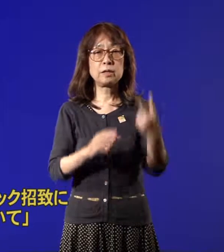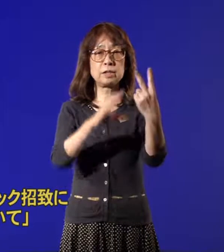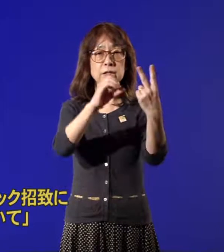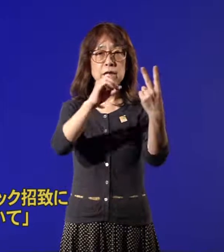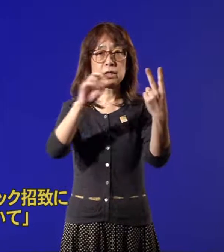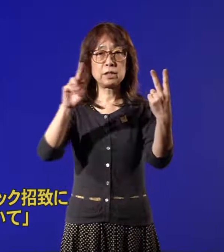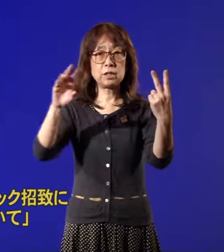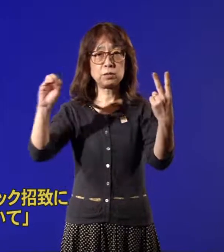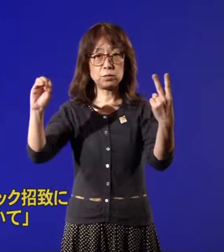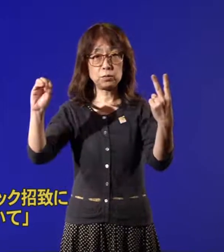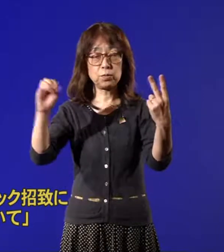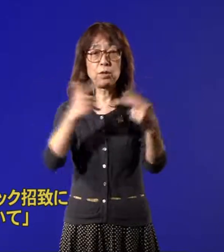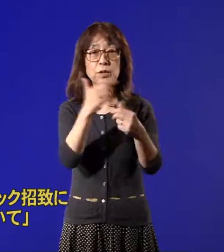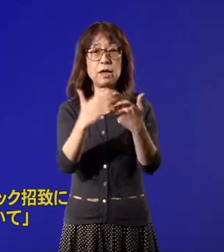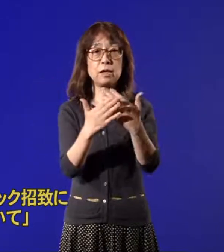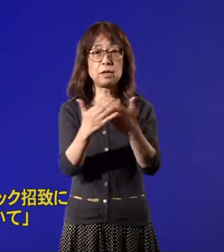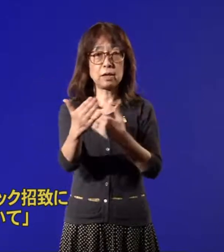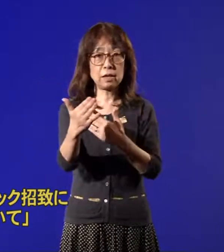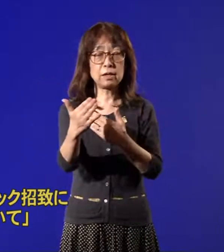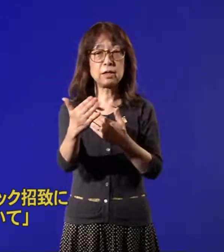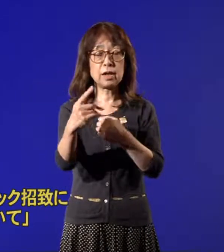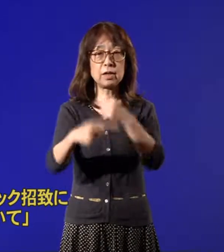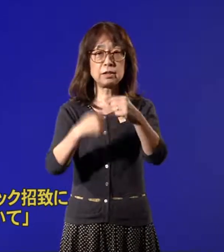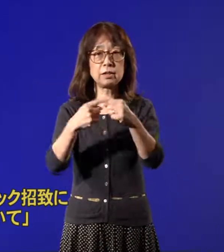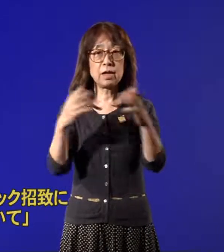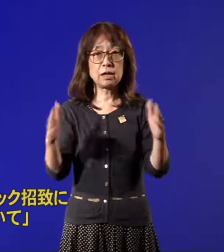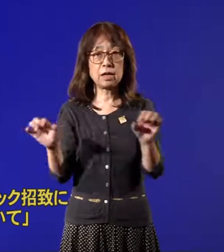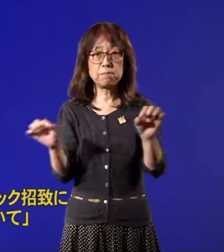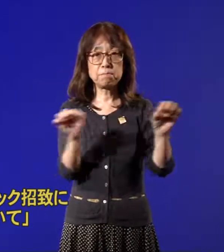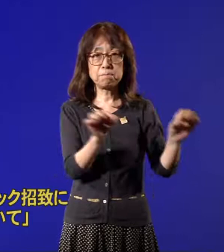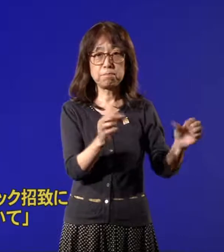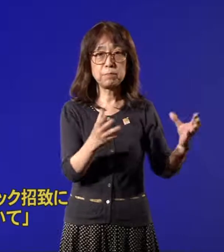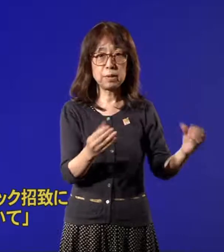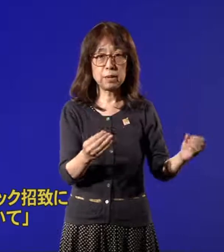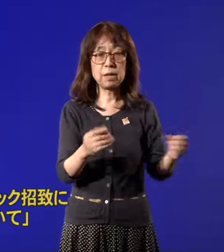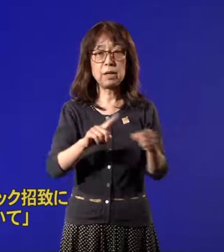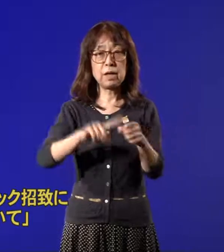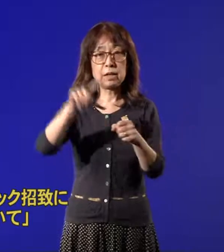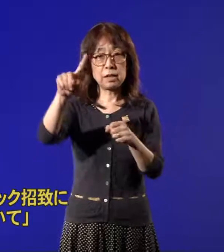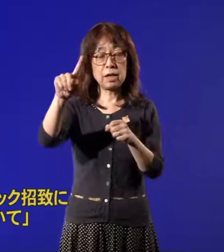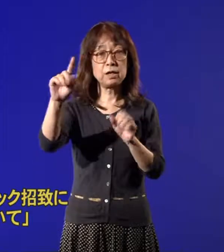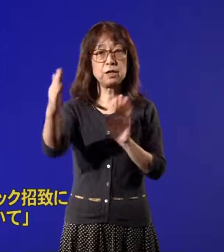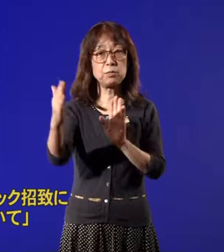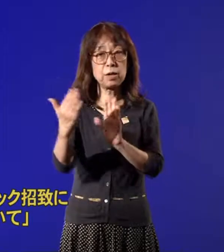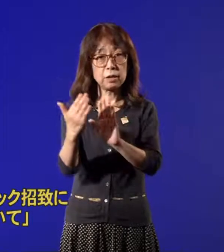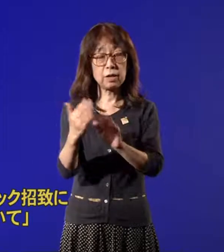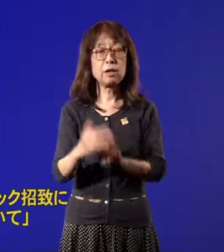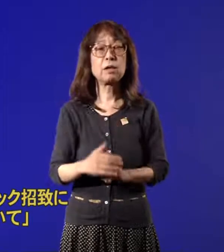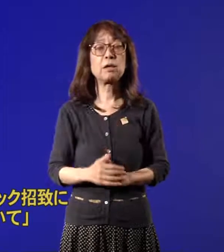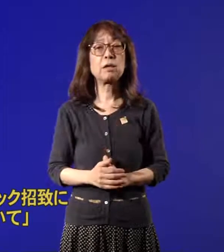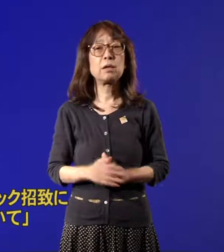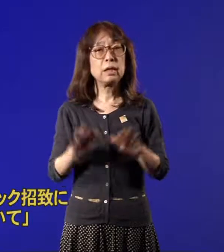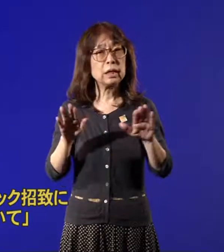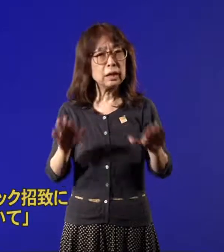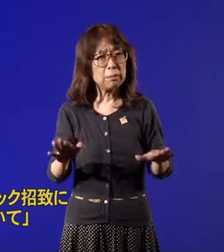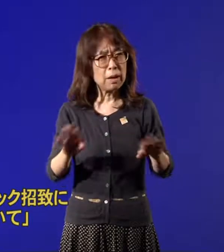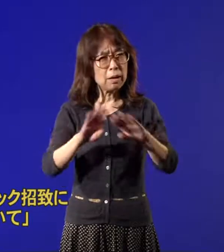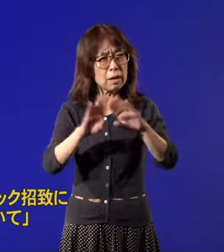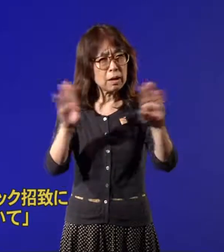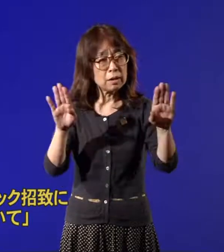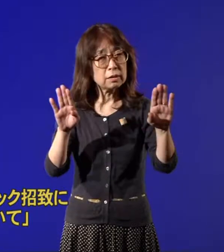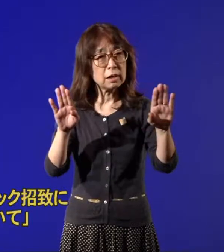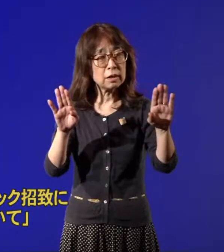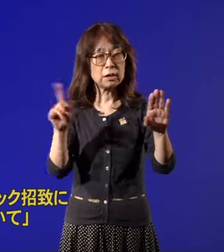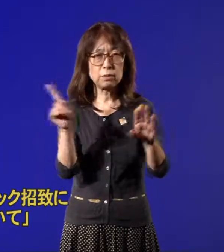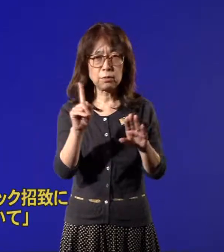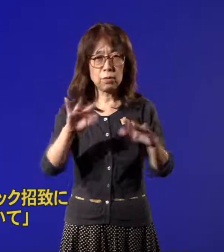2020年の大会が1年延期をされて、まあ、来年に向けて今どのように開催をするかという